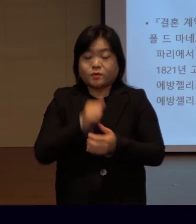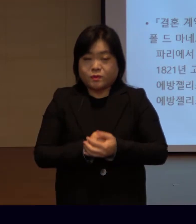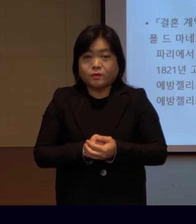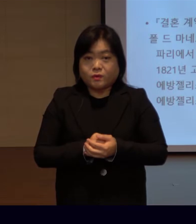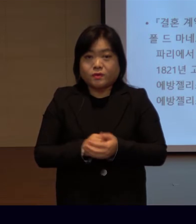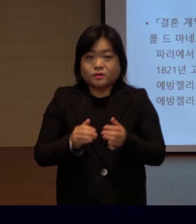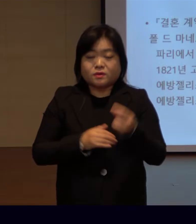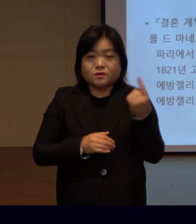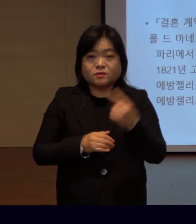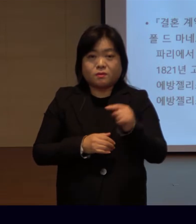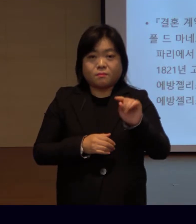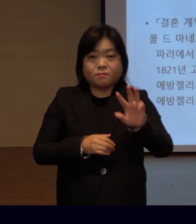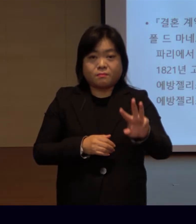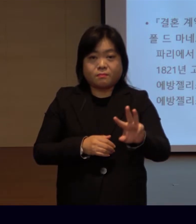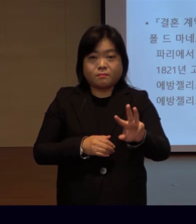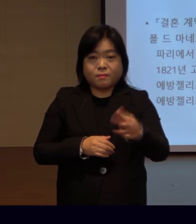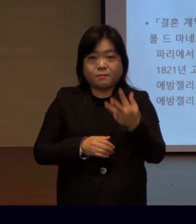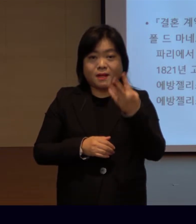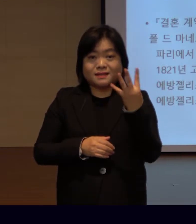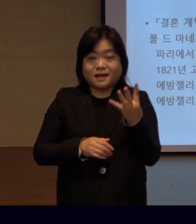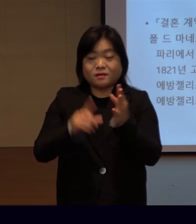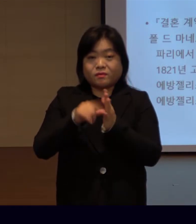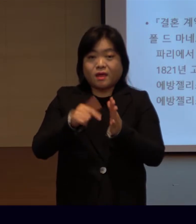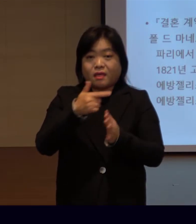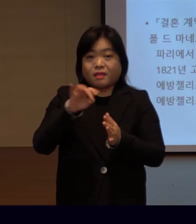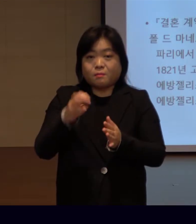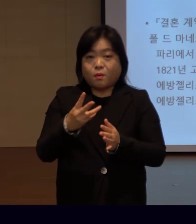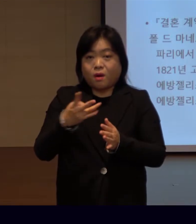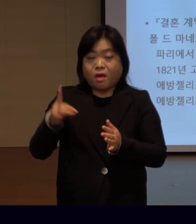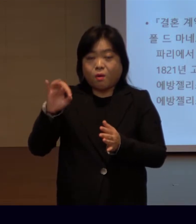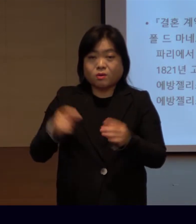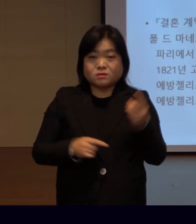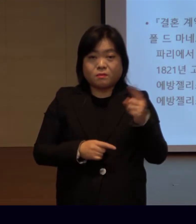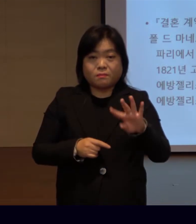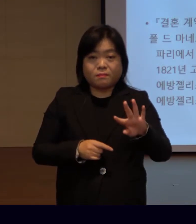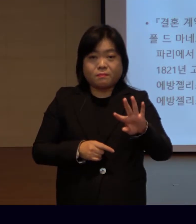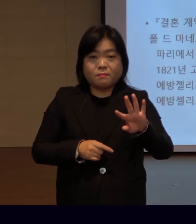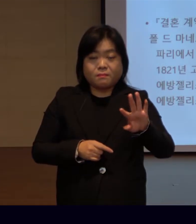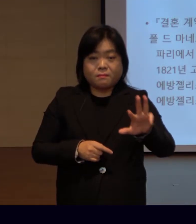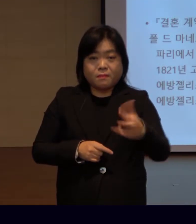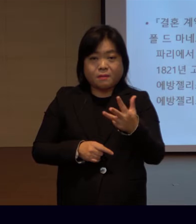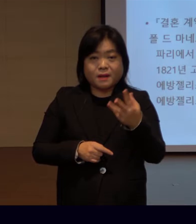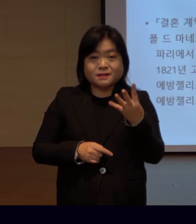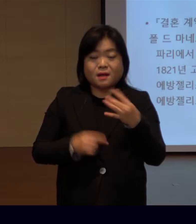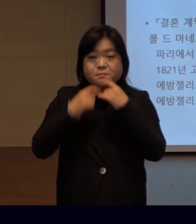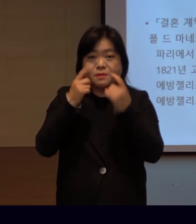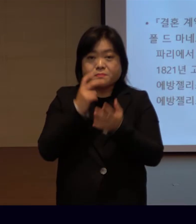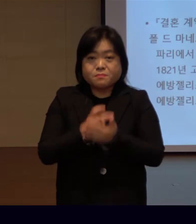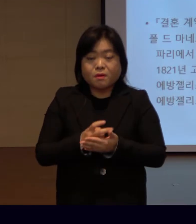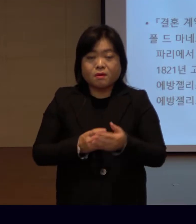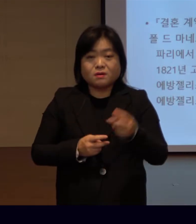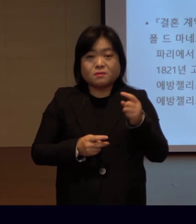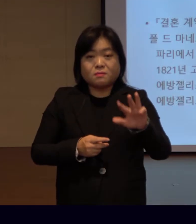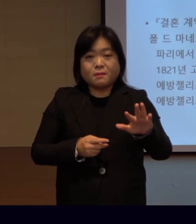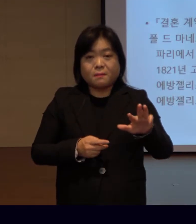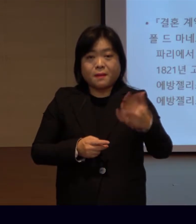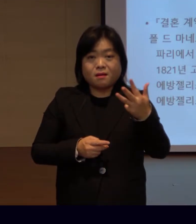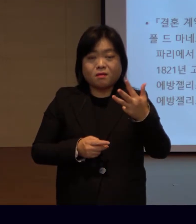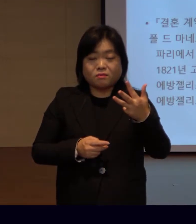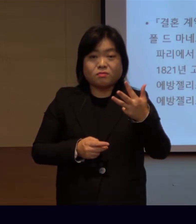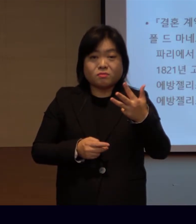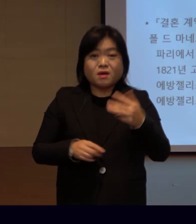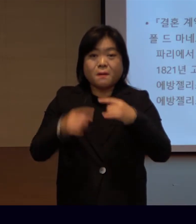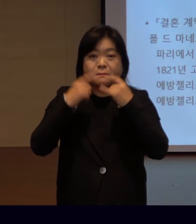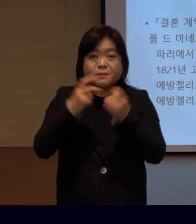한데 1804년에 나폴레옹 1804년 민법 형쭉 뭐 1806년에 뭐 상법 8년 9년까지